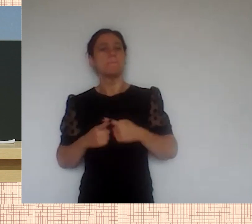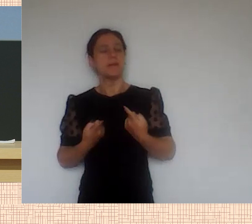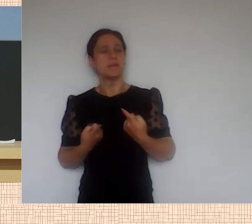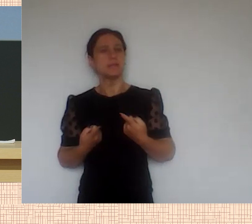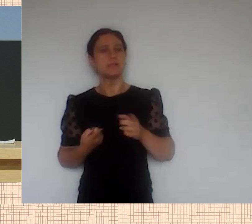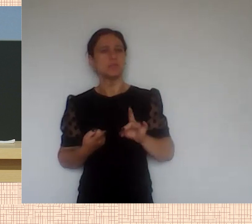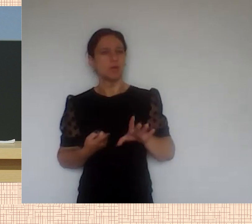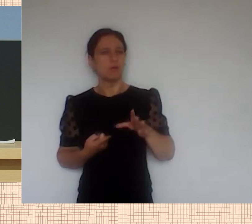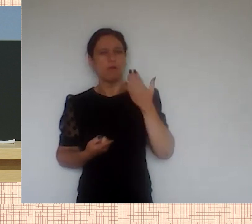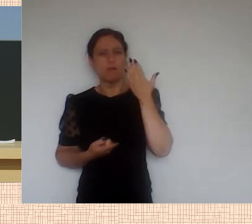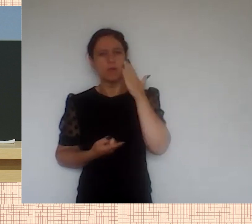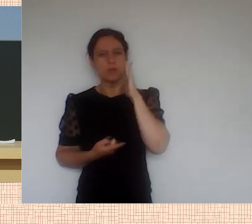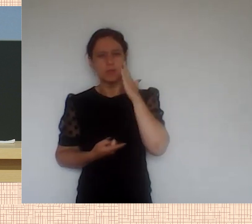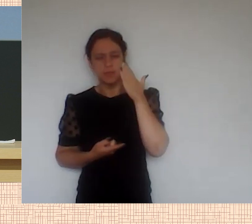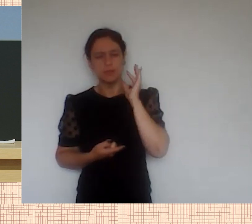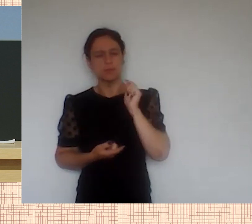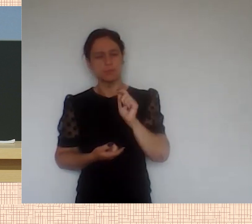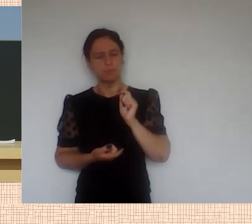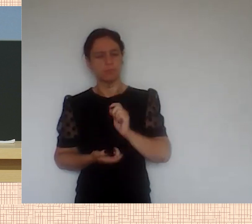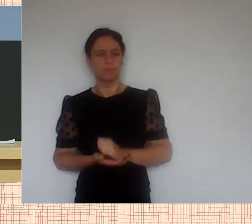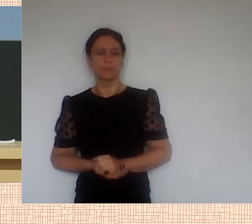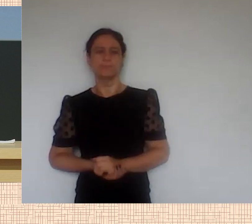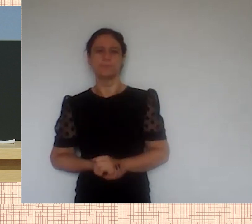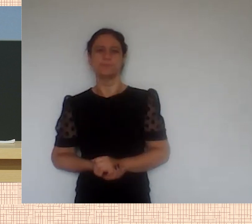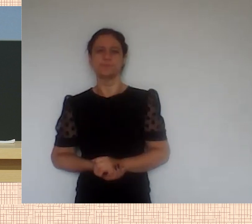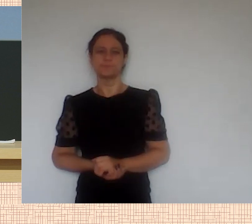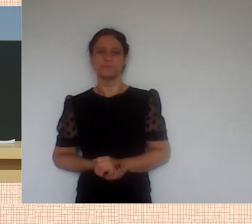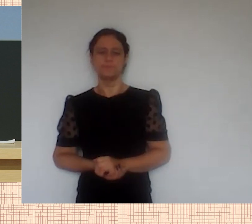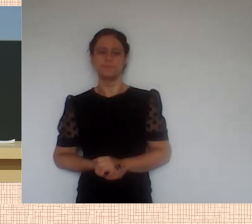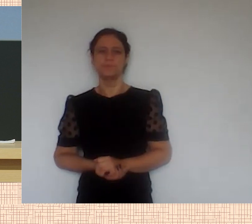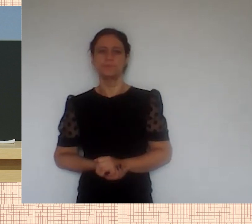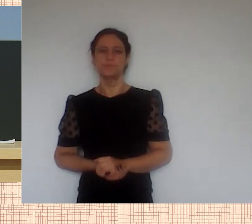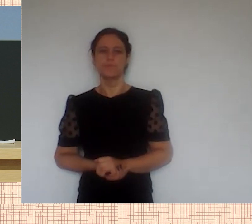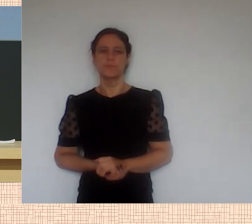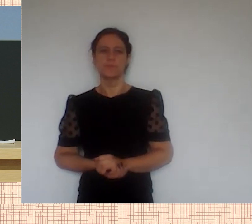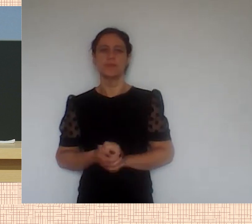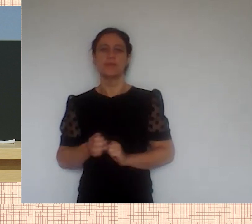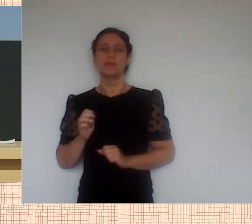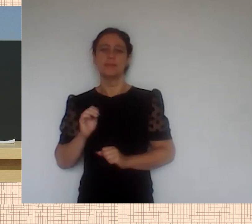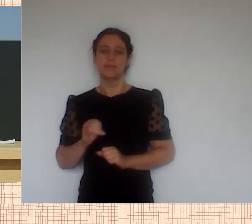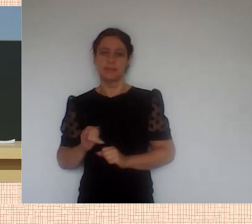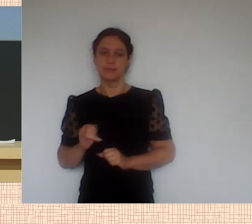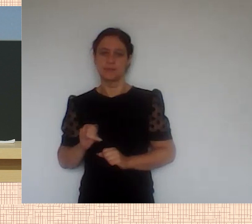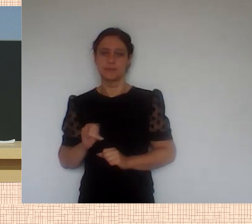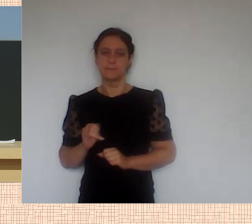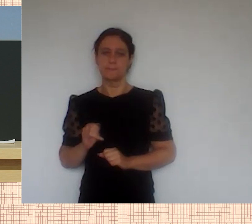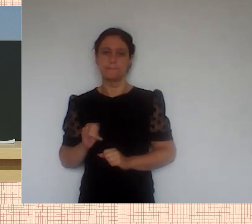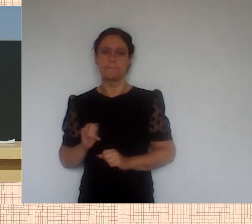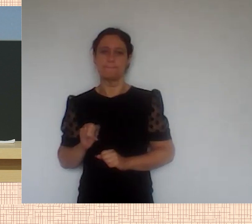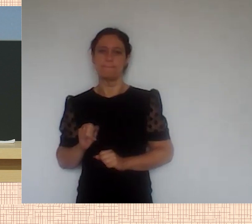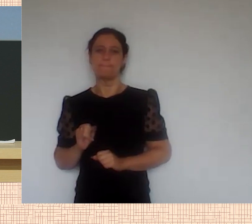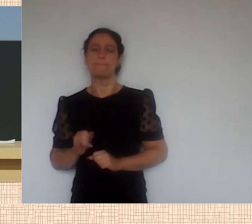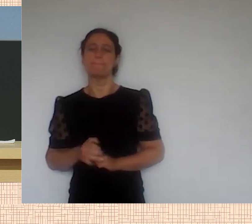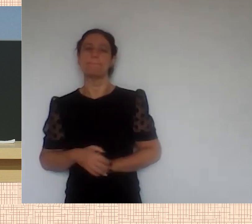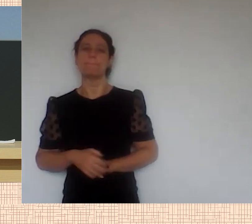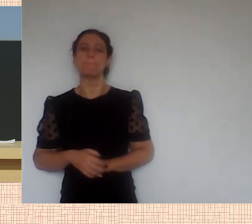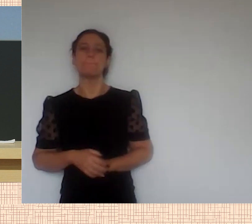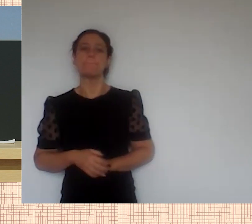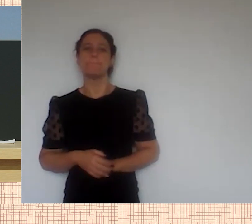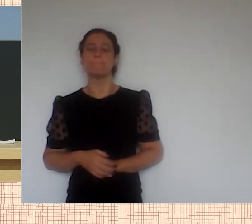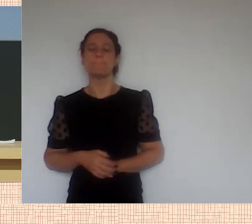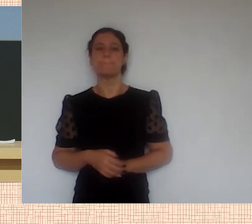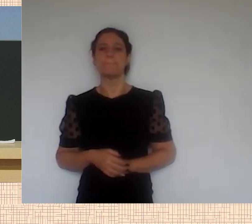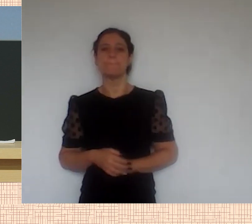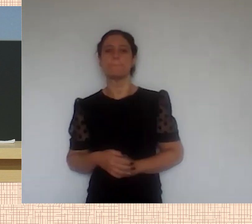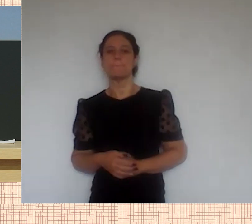Se, quando Paulo, né, levou Timóteo para a obra do Senhor,